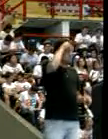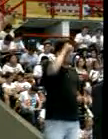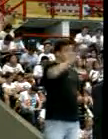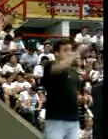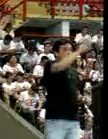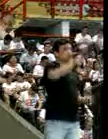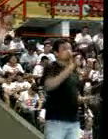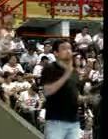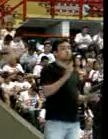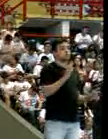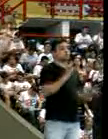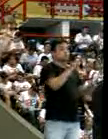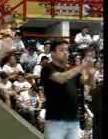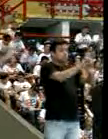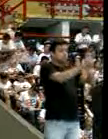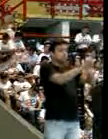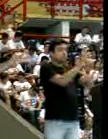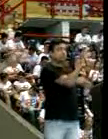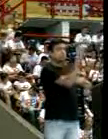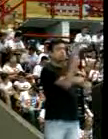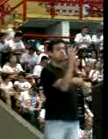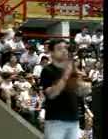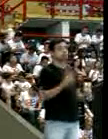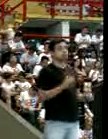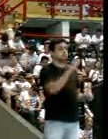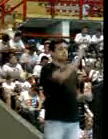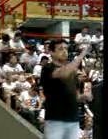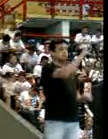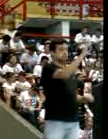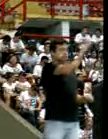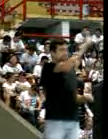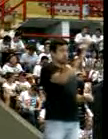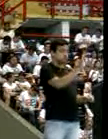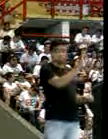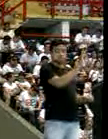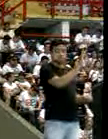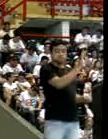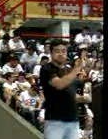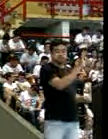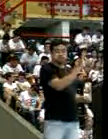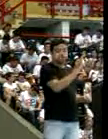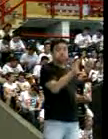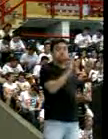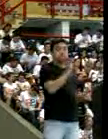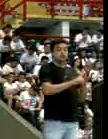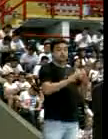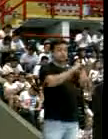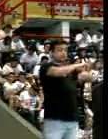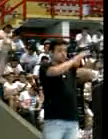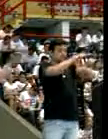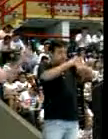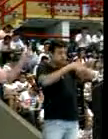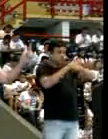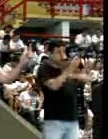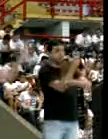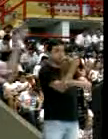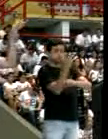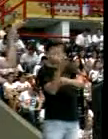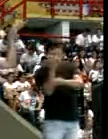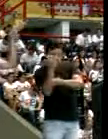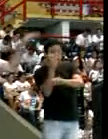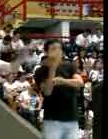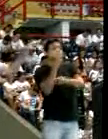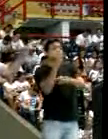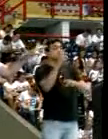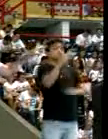de reserva florestal? 80%. Cerrado, Caatinga,